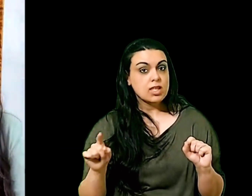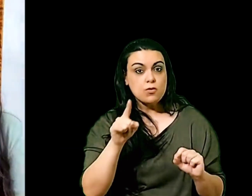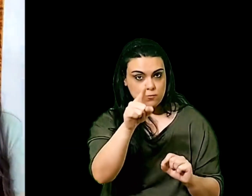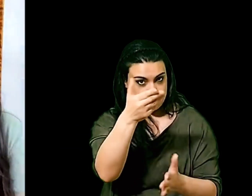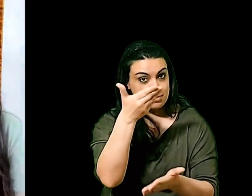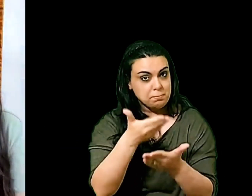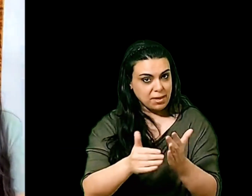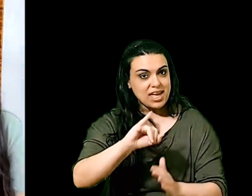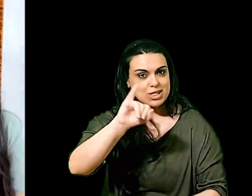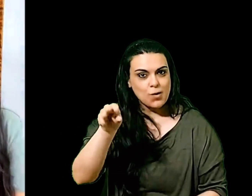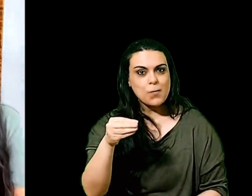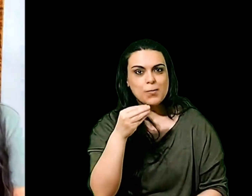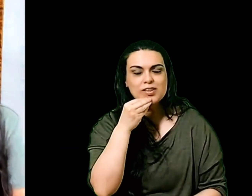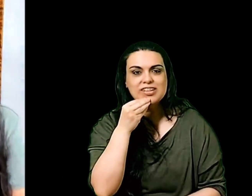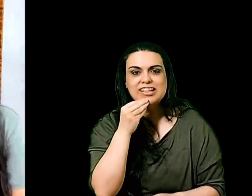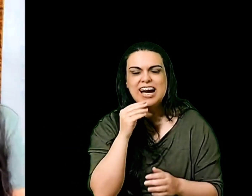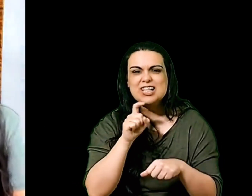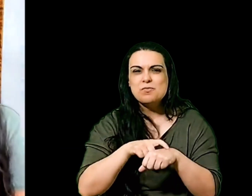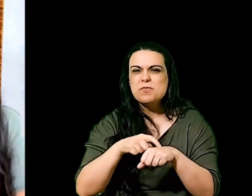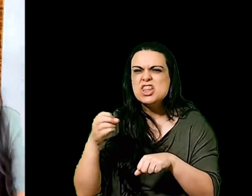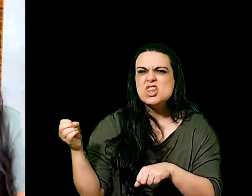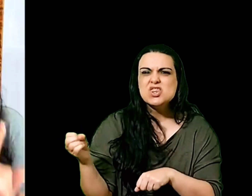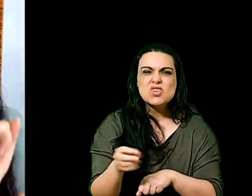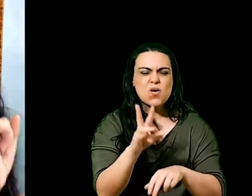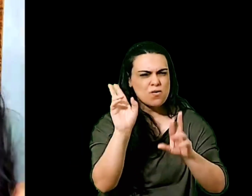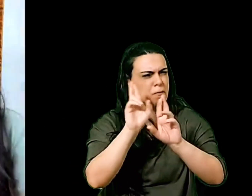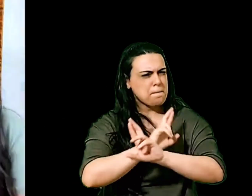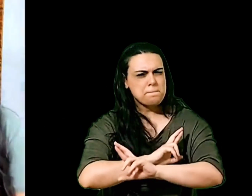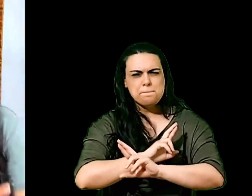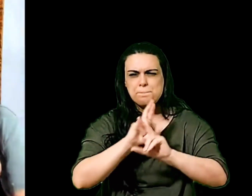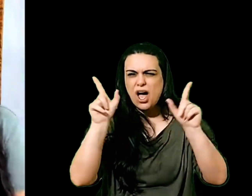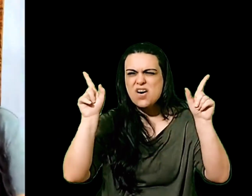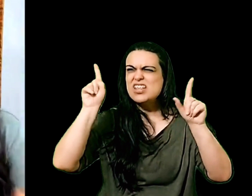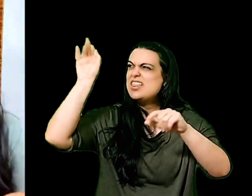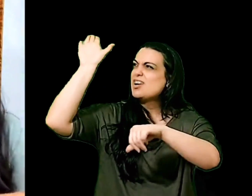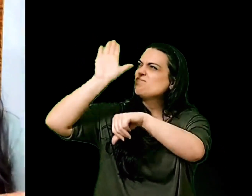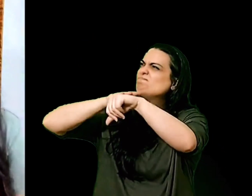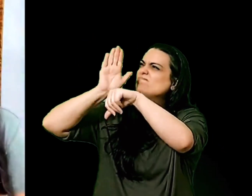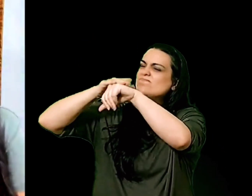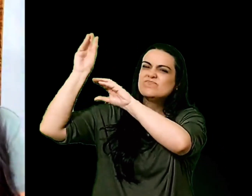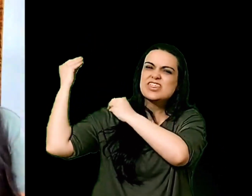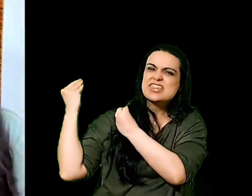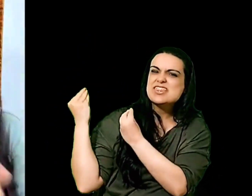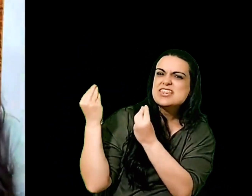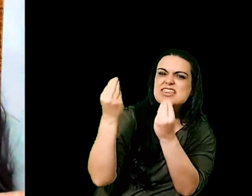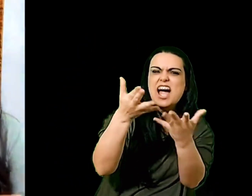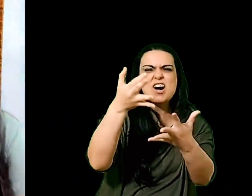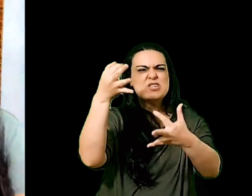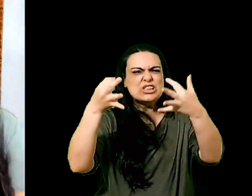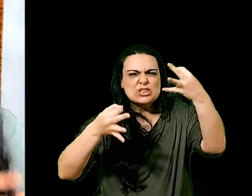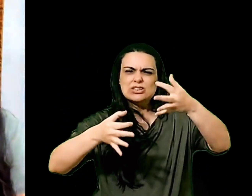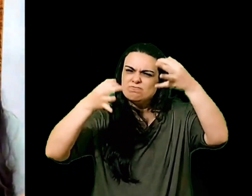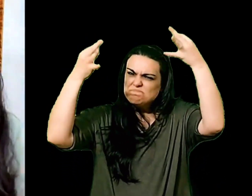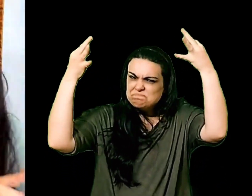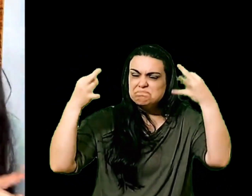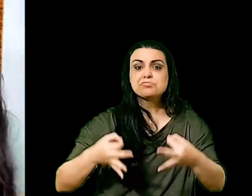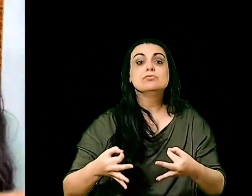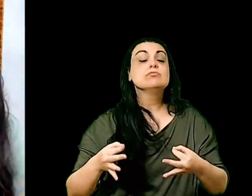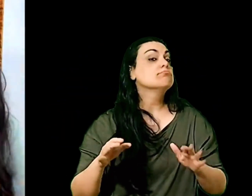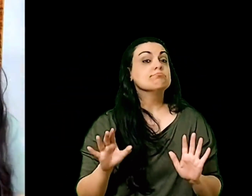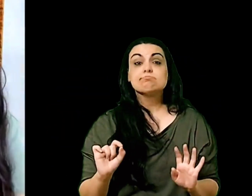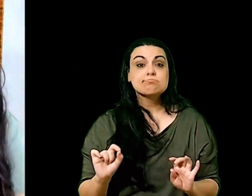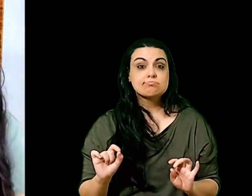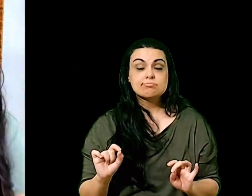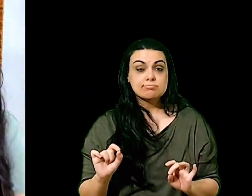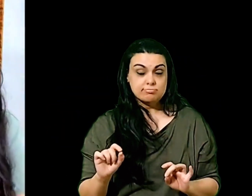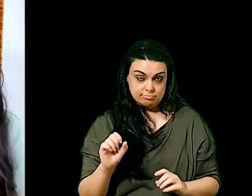Não só você perde a oportunidade de viver algo novo, algo inédito, algo do céu, algo justo,